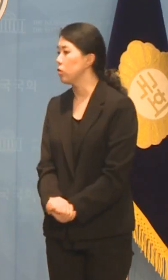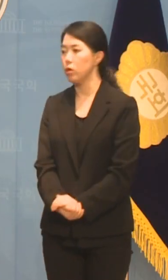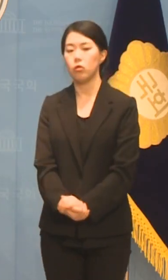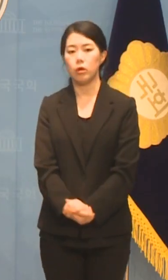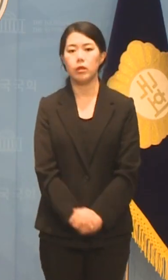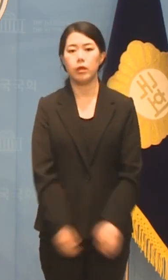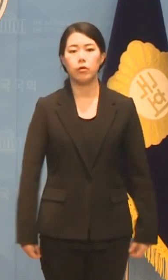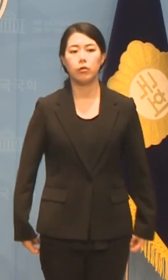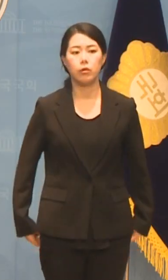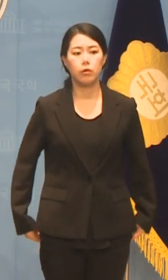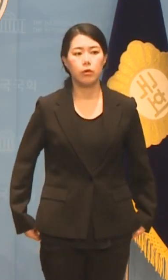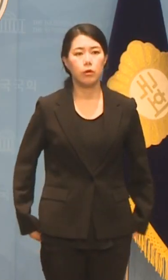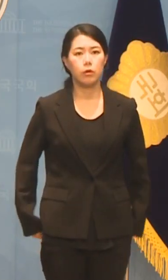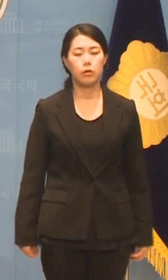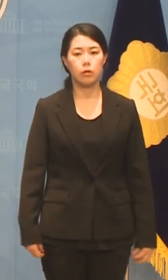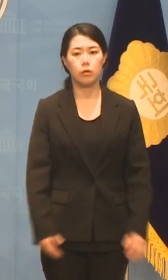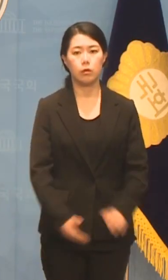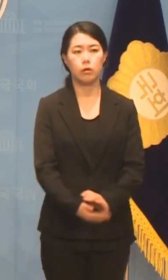네. 네.